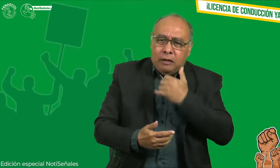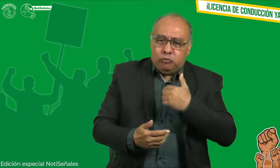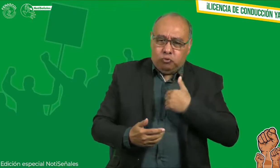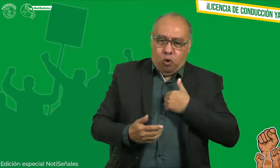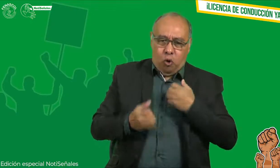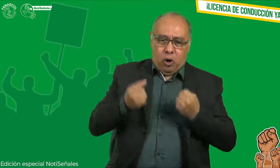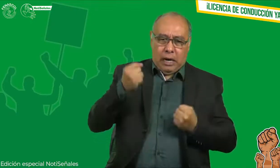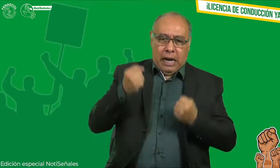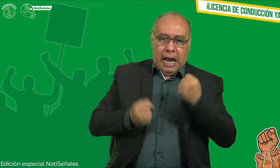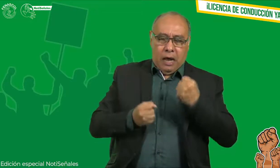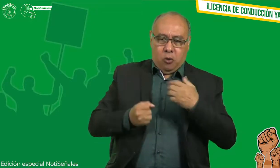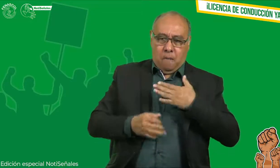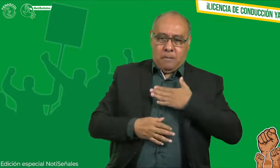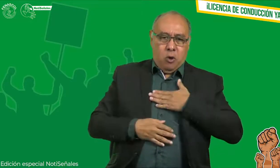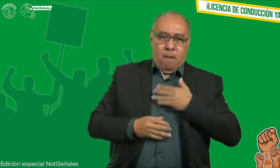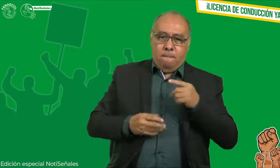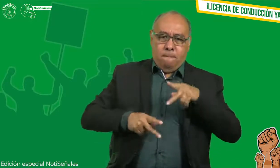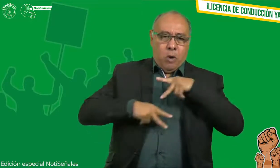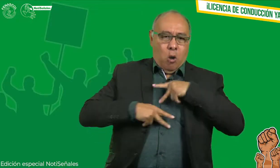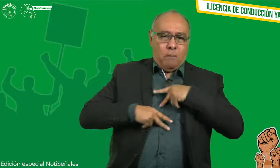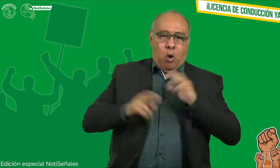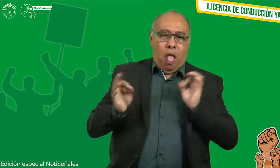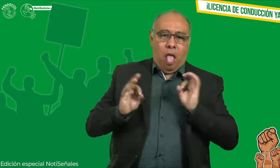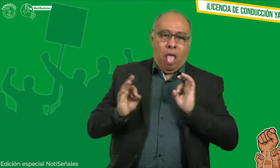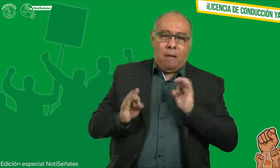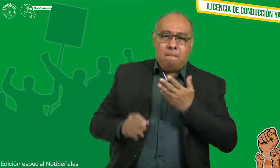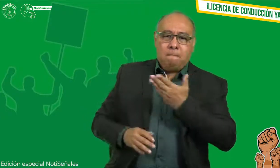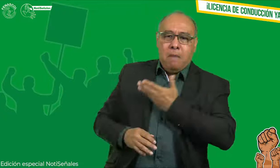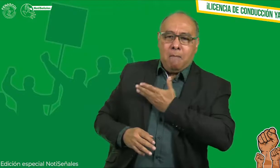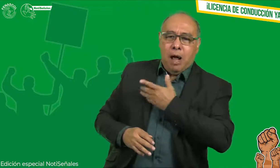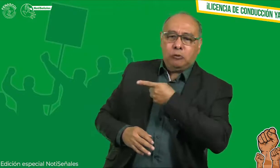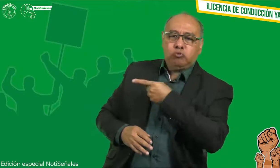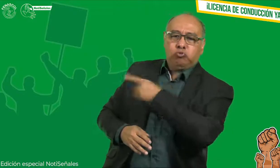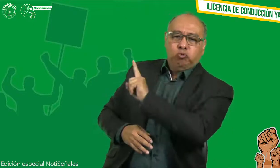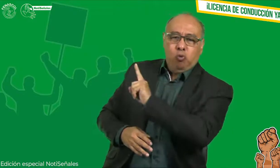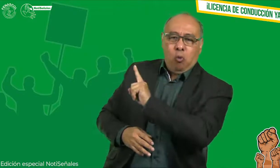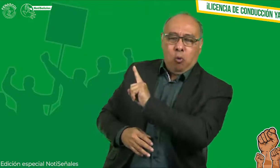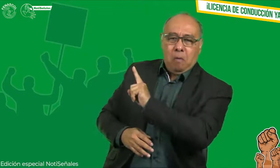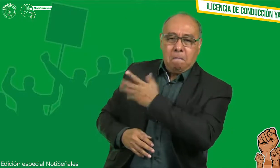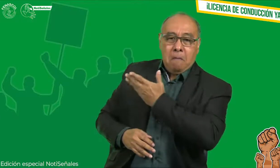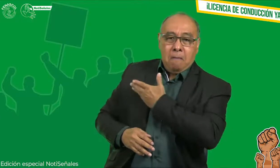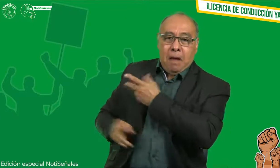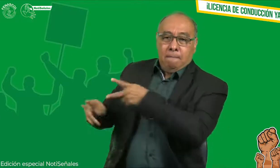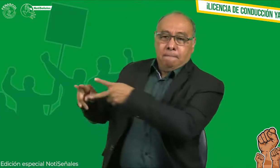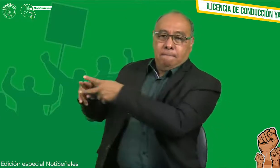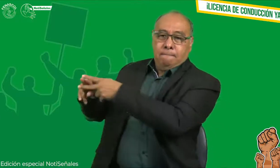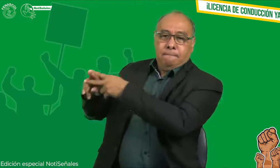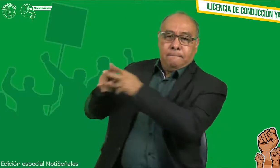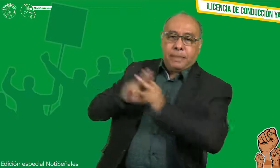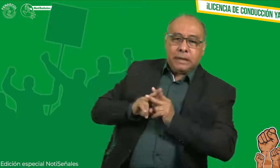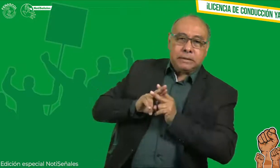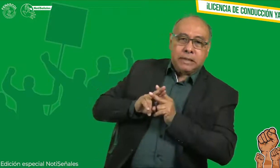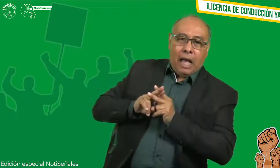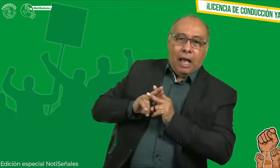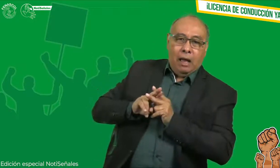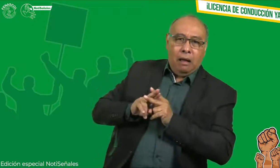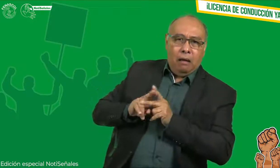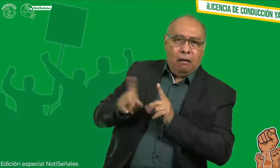está preguntando entonces, ¿qué sucedería si yo estoy manejando un automóvil que no es el